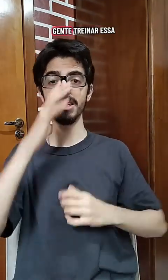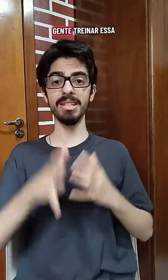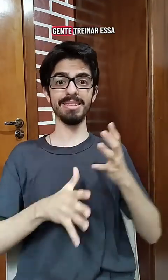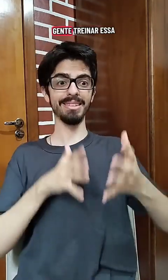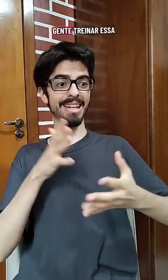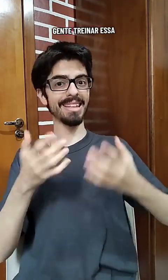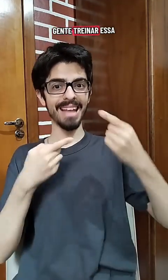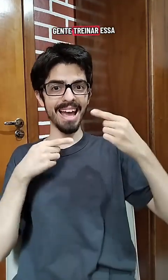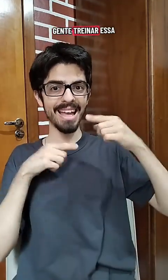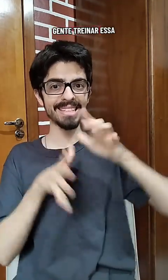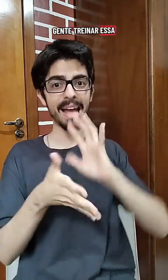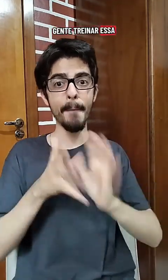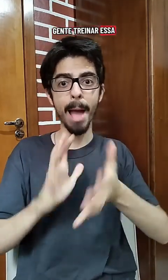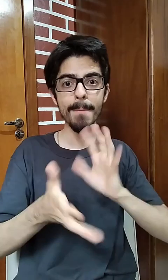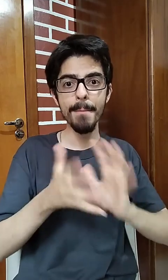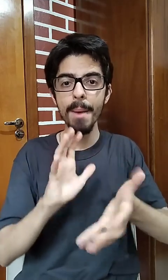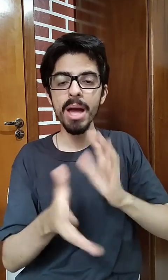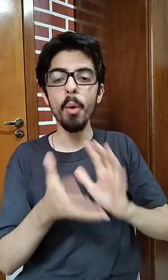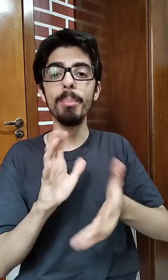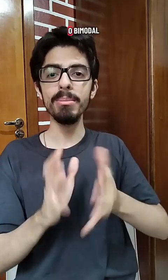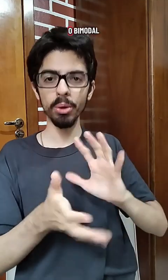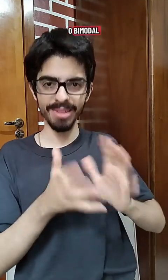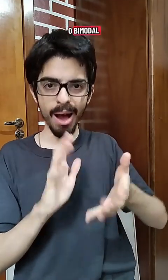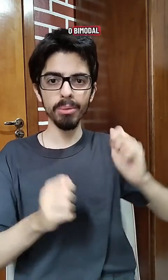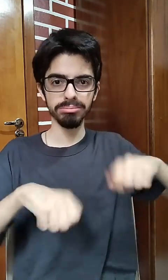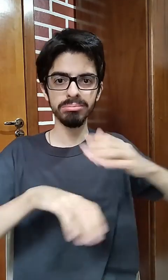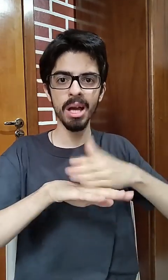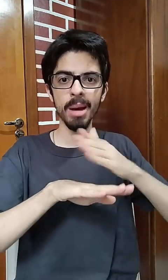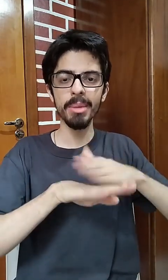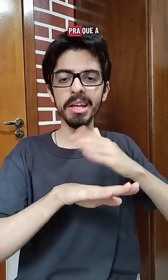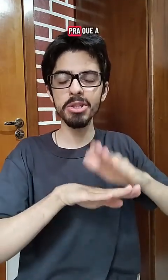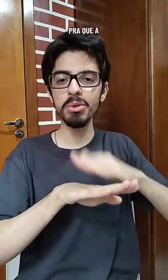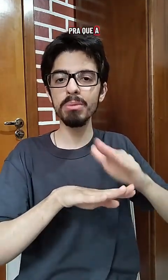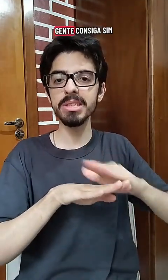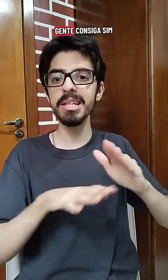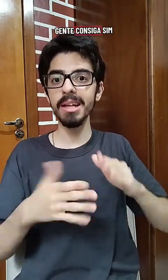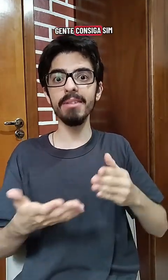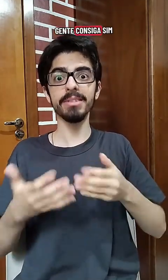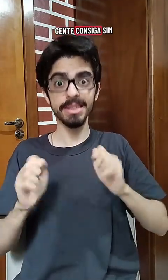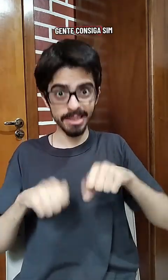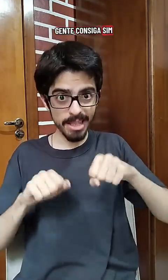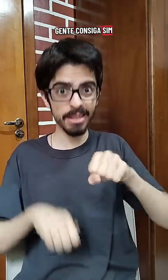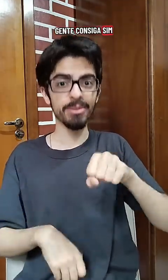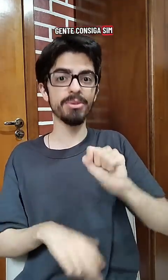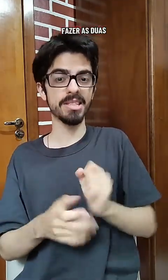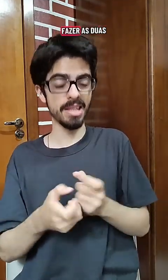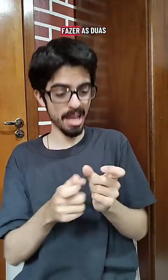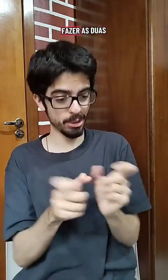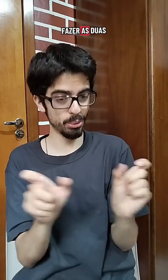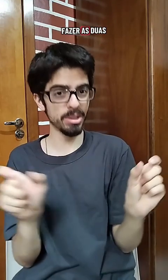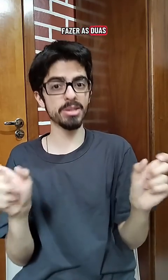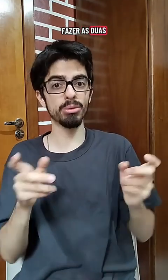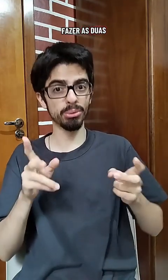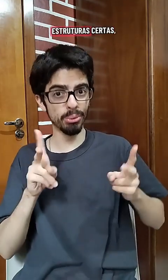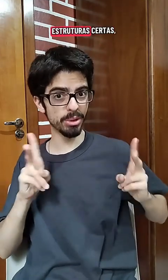gente treinar o bimodal para que a gente consiga sim fazer as duas